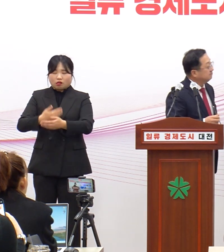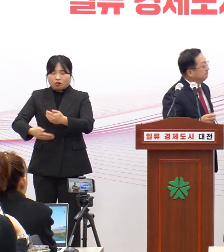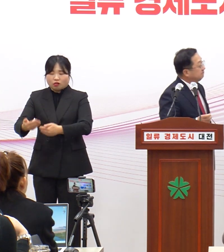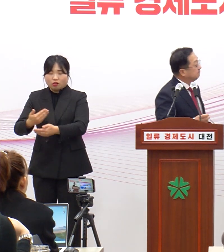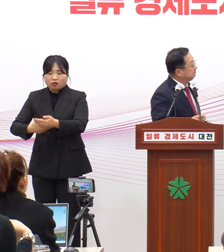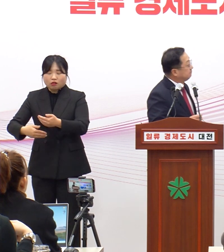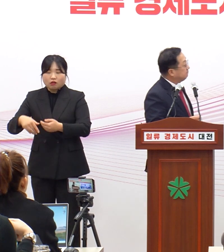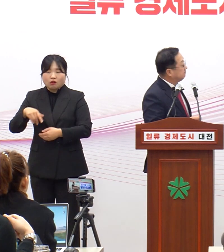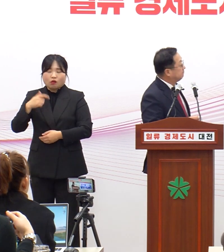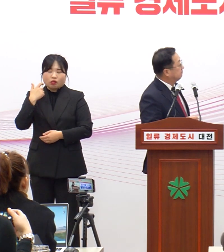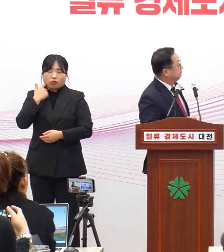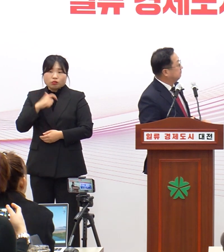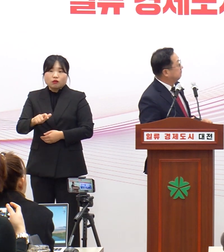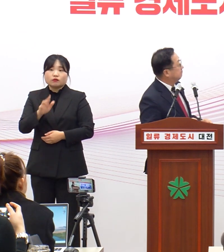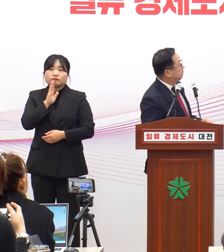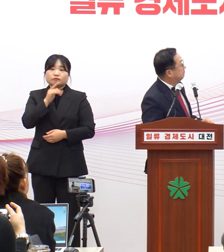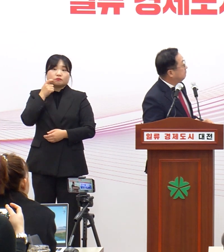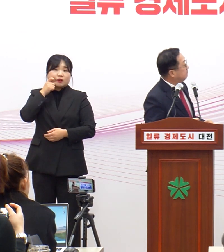다음.